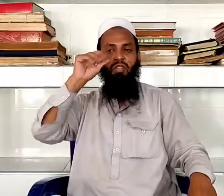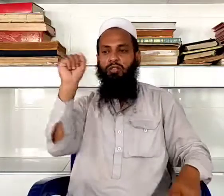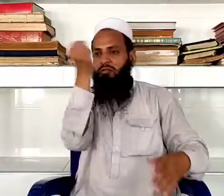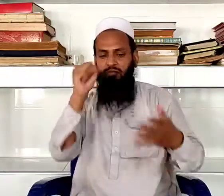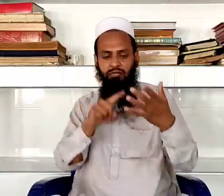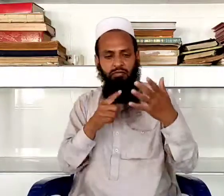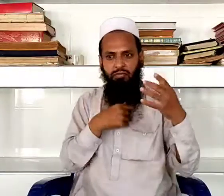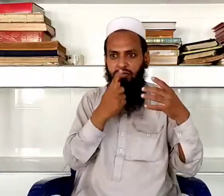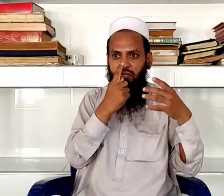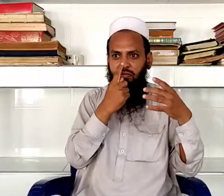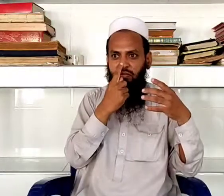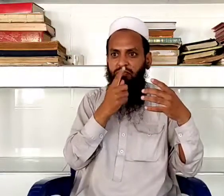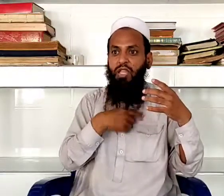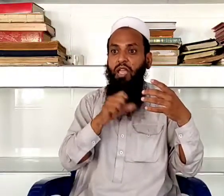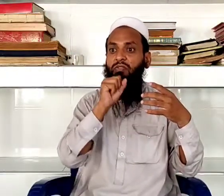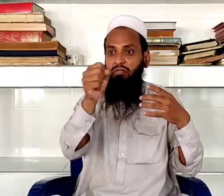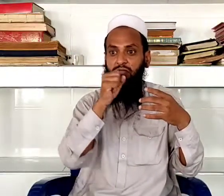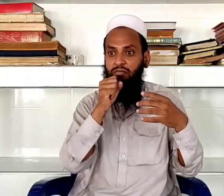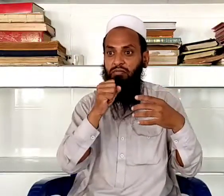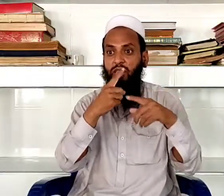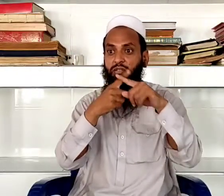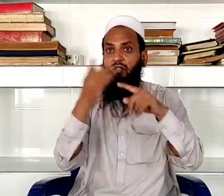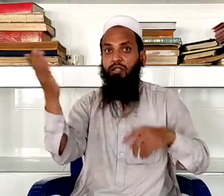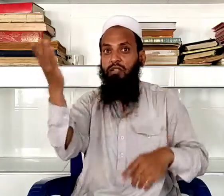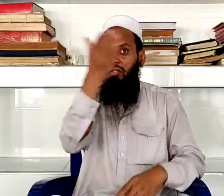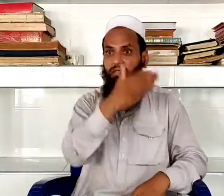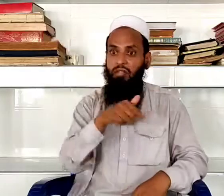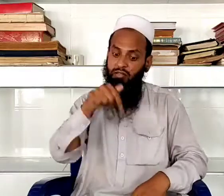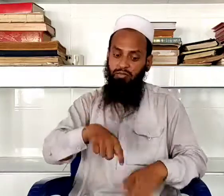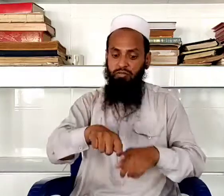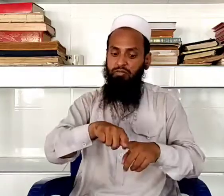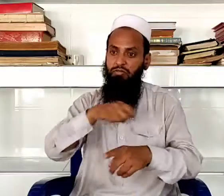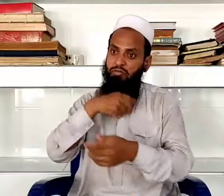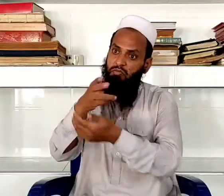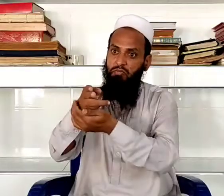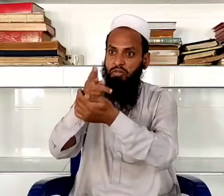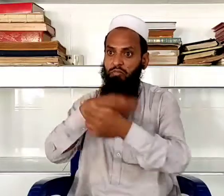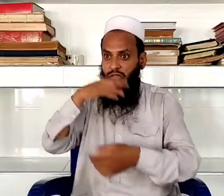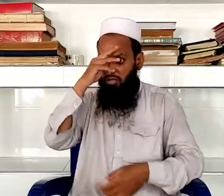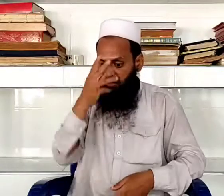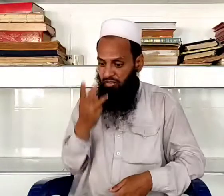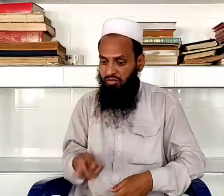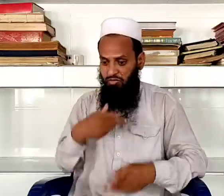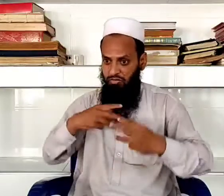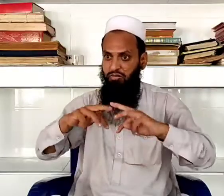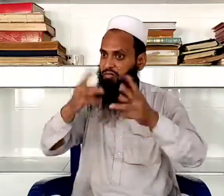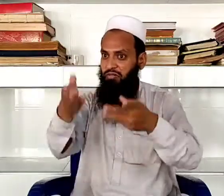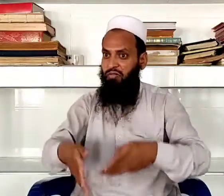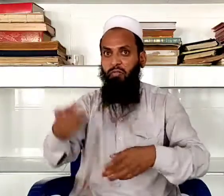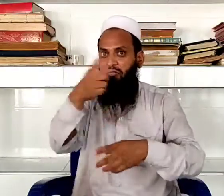نام مشہور نے, اور اٹھویں بیوی کا نام علی المرتضی رضی اللہ تعالی عنہ دی سیدہ